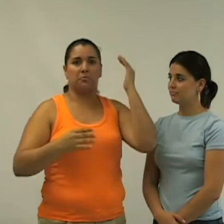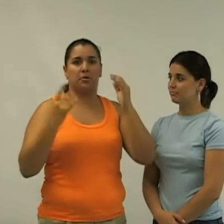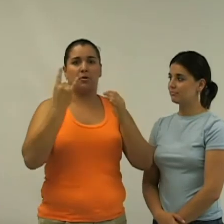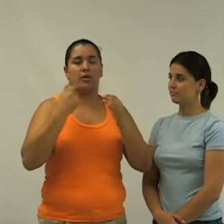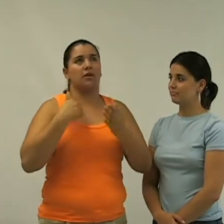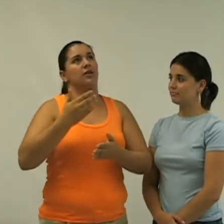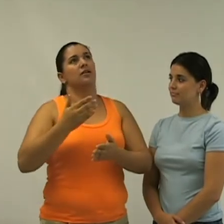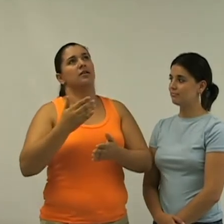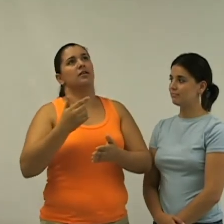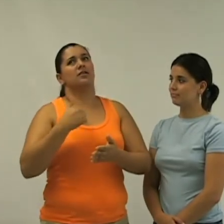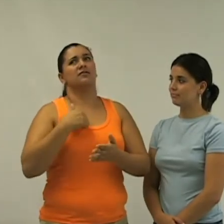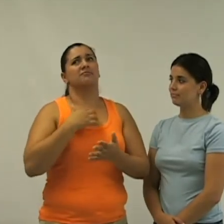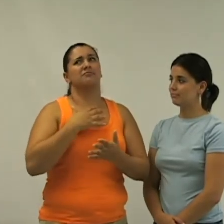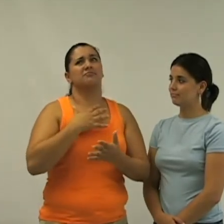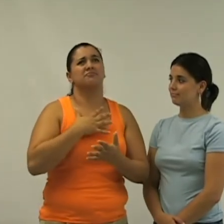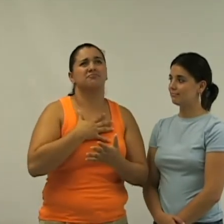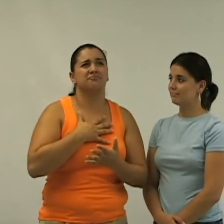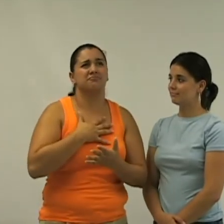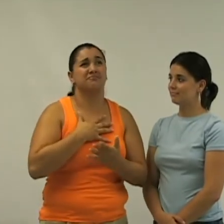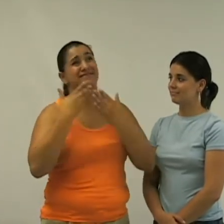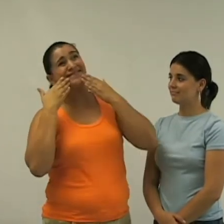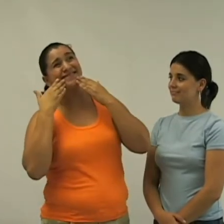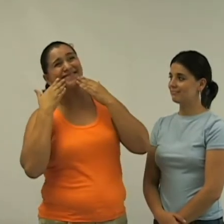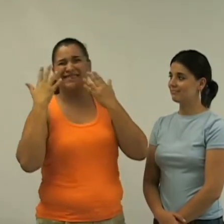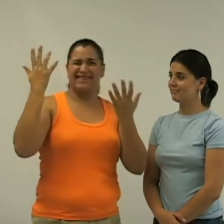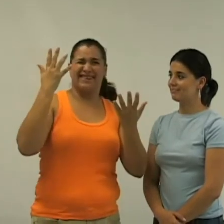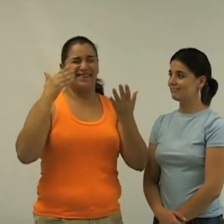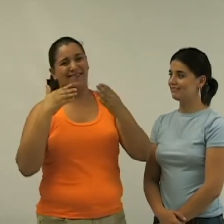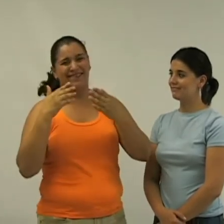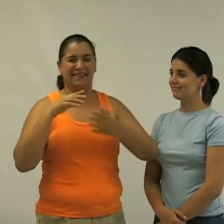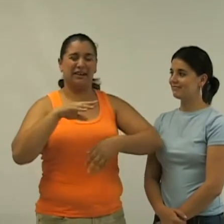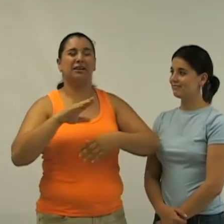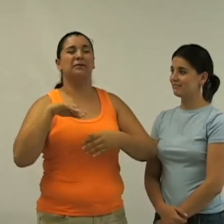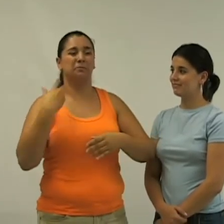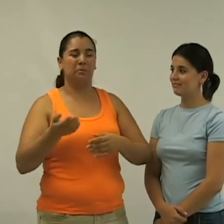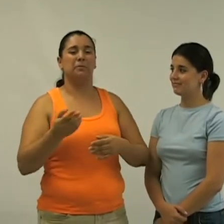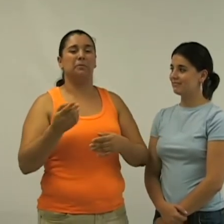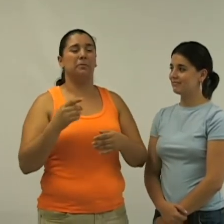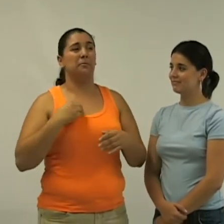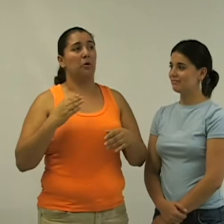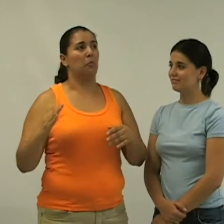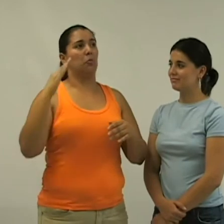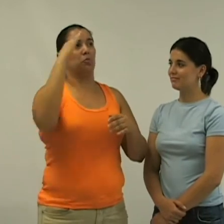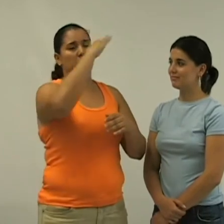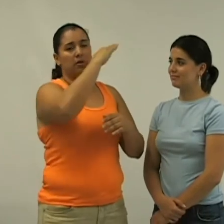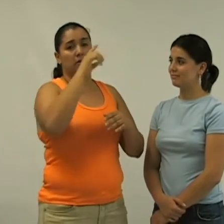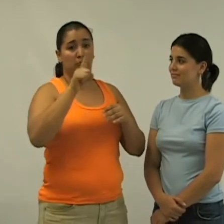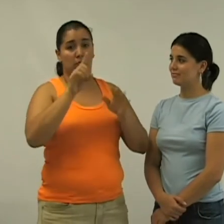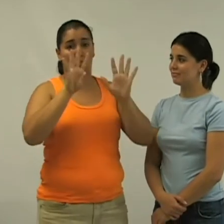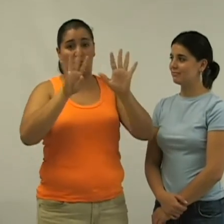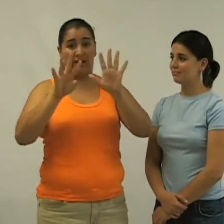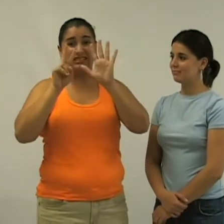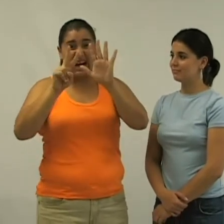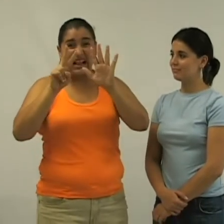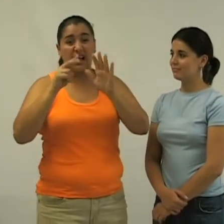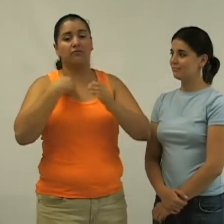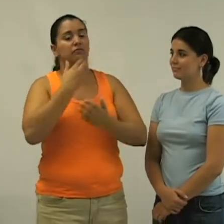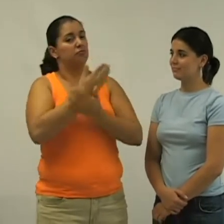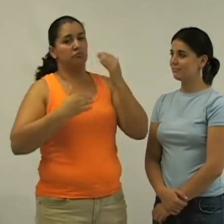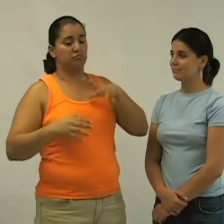de verdad, me escogieron para ir a estudiar a los Estados Unidos. Me sentí entre triste y alegre, una confusión. Llegó el tiempo de